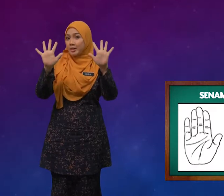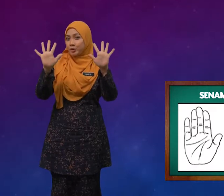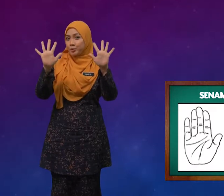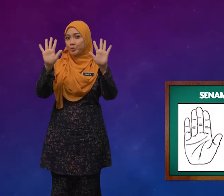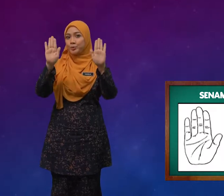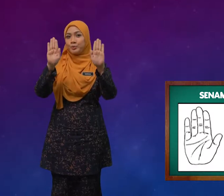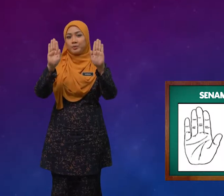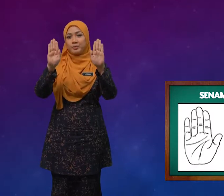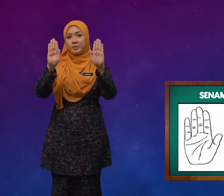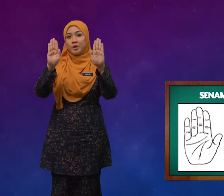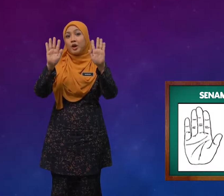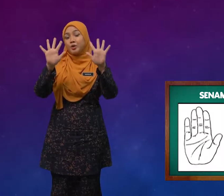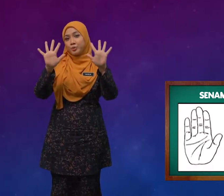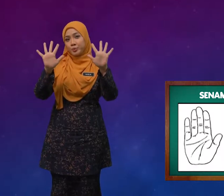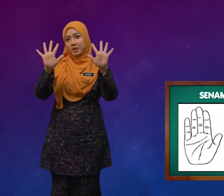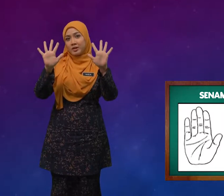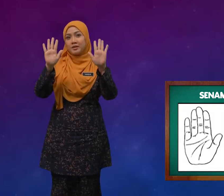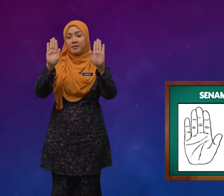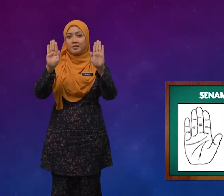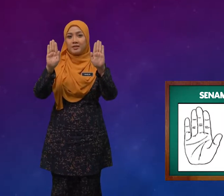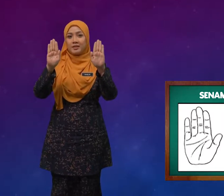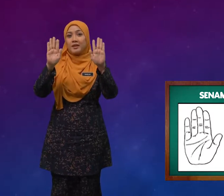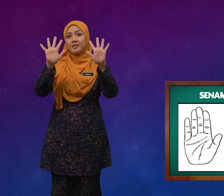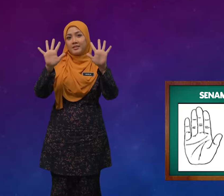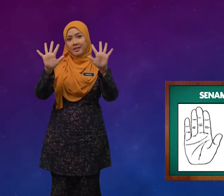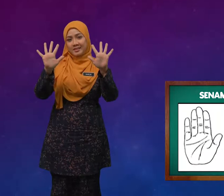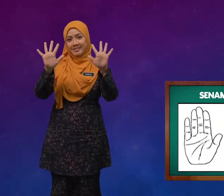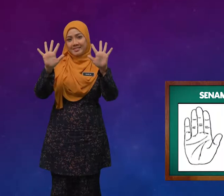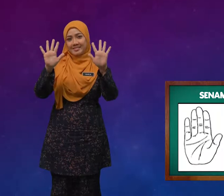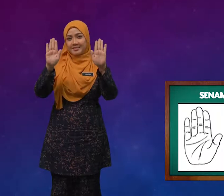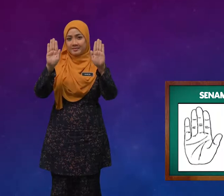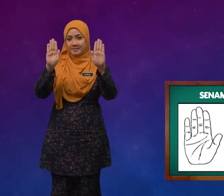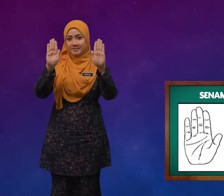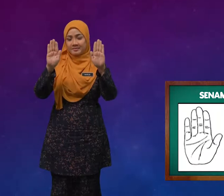Satu, dua, tiga.